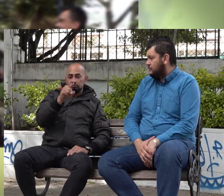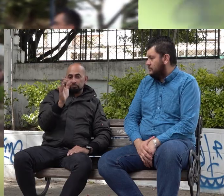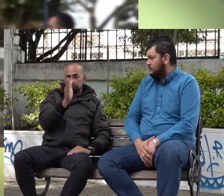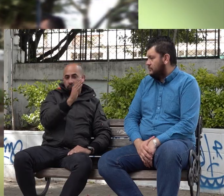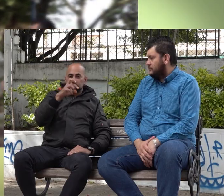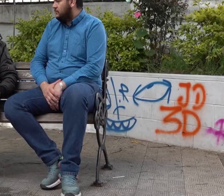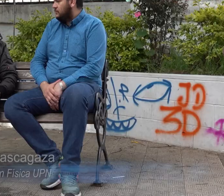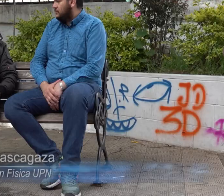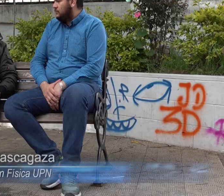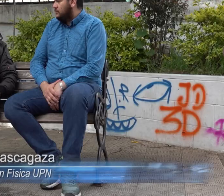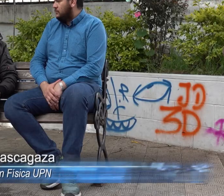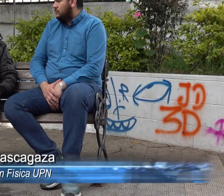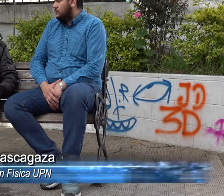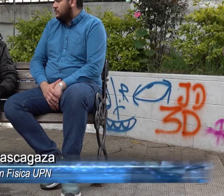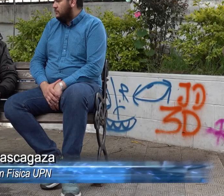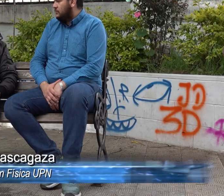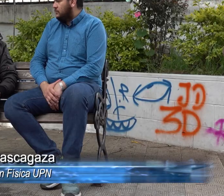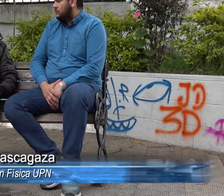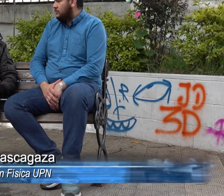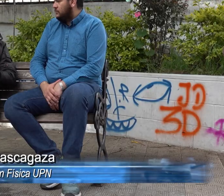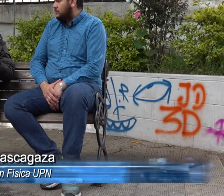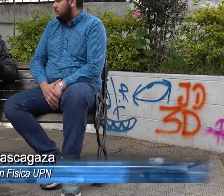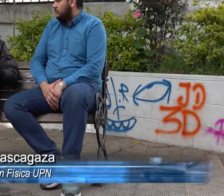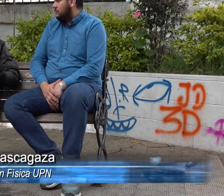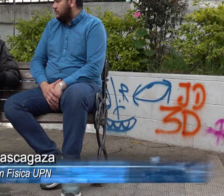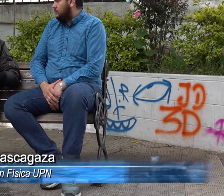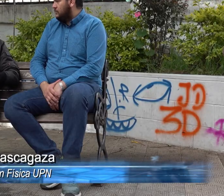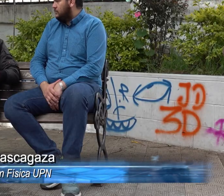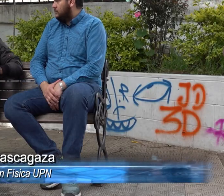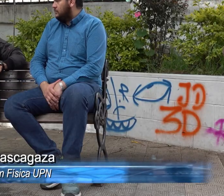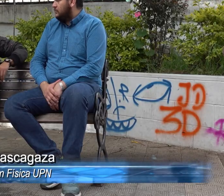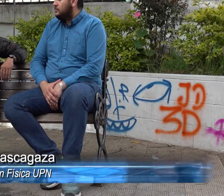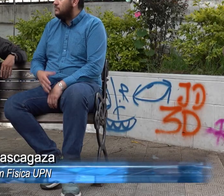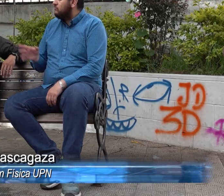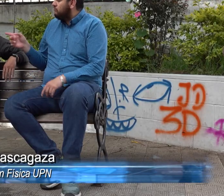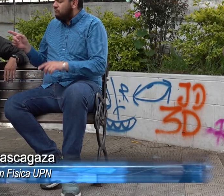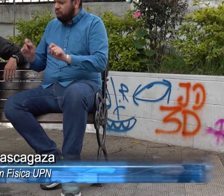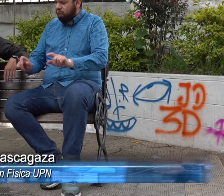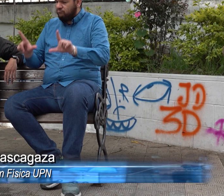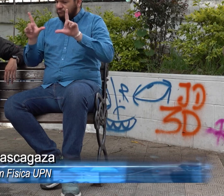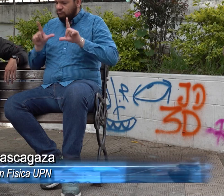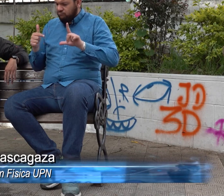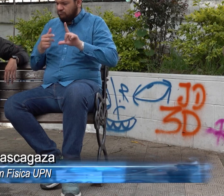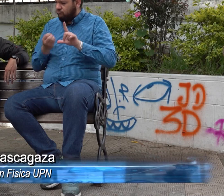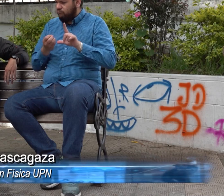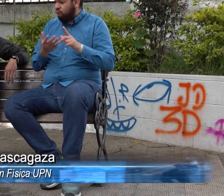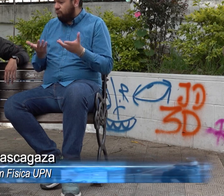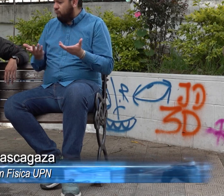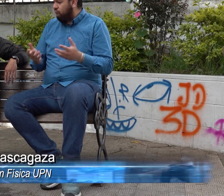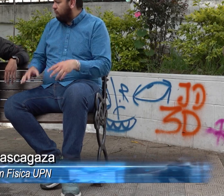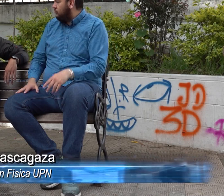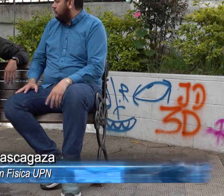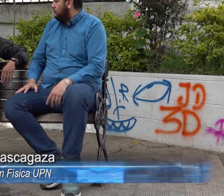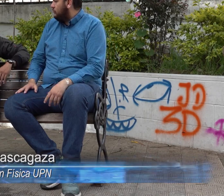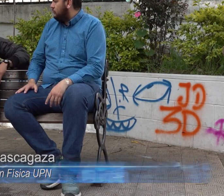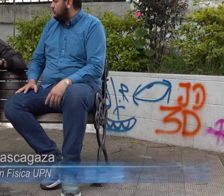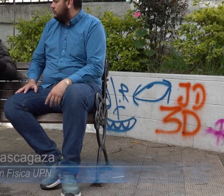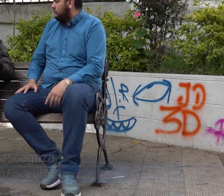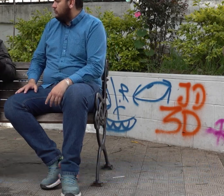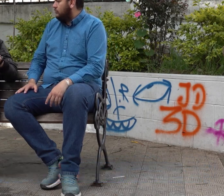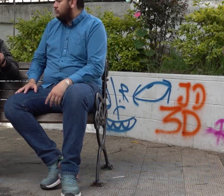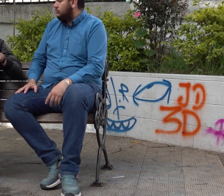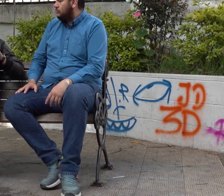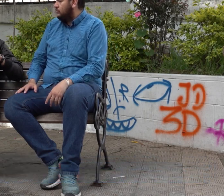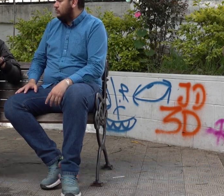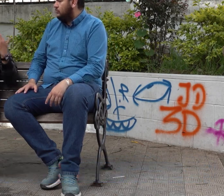gusto, mi nombre es Luis Pascagaza y mi seña es esta. ¿De qué licenciatura eres egresado?